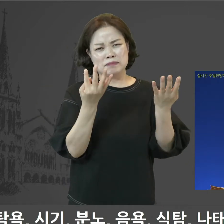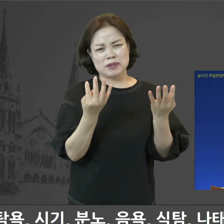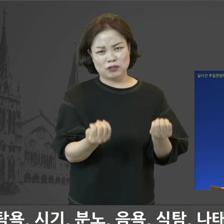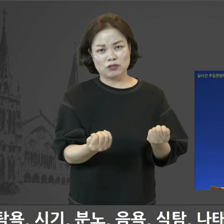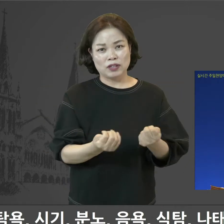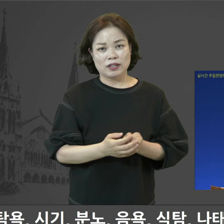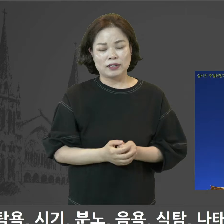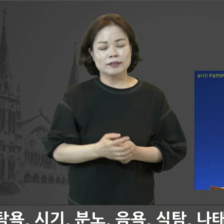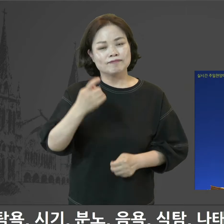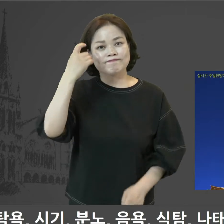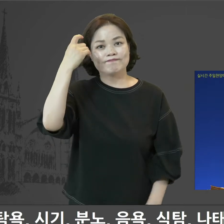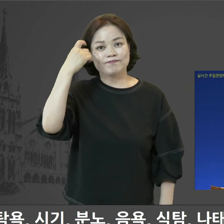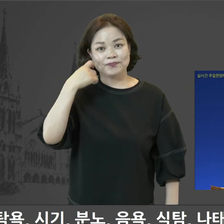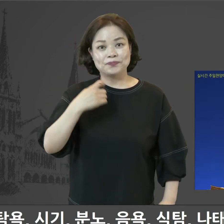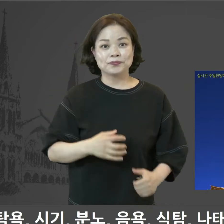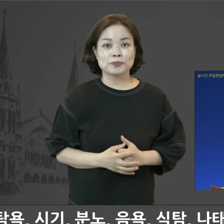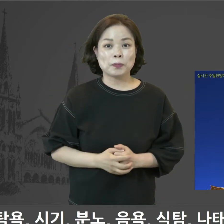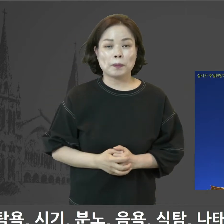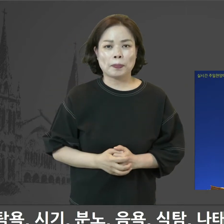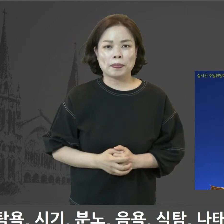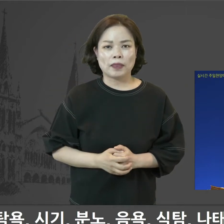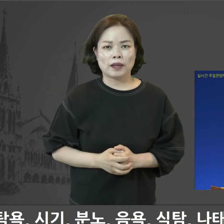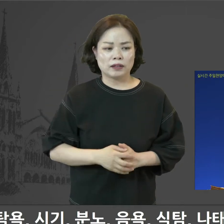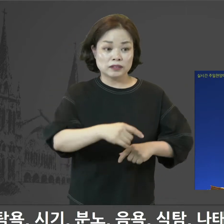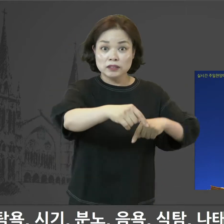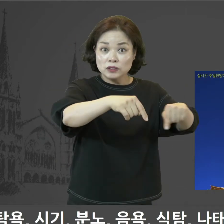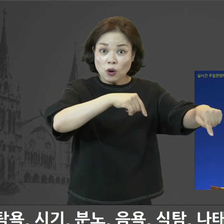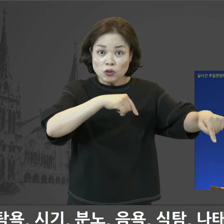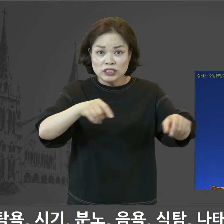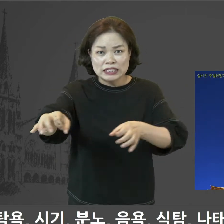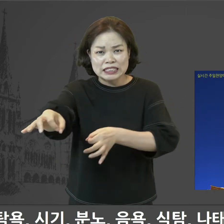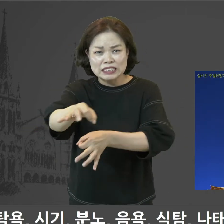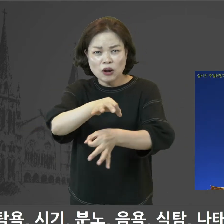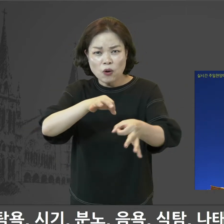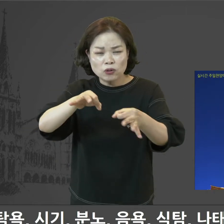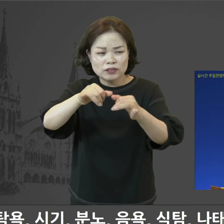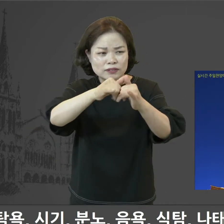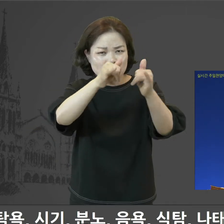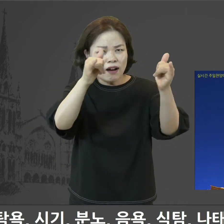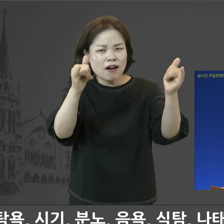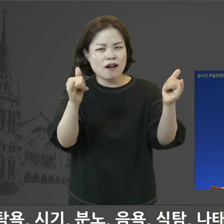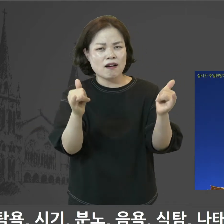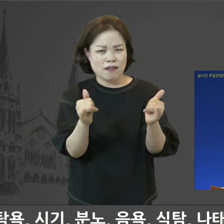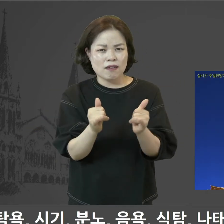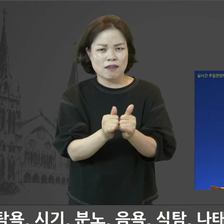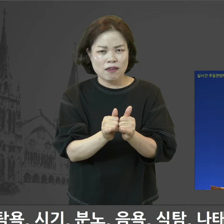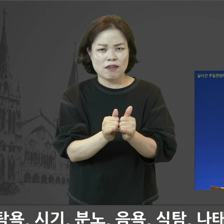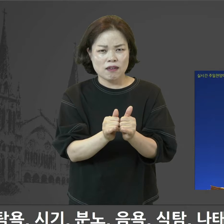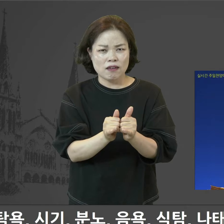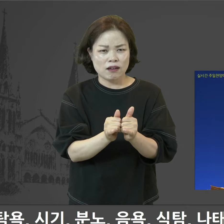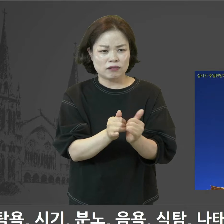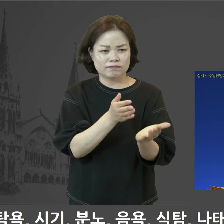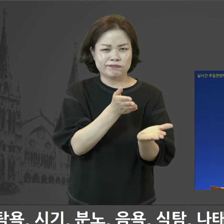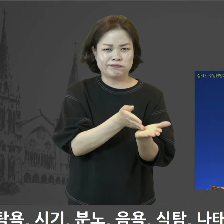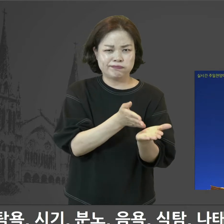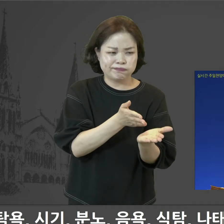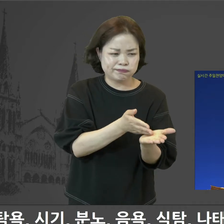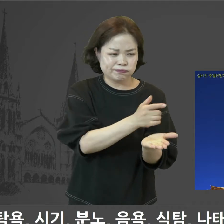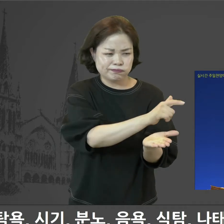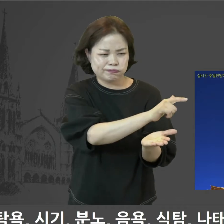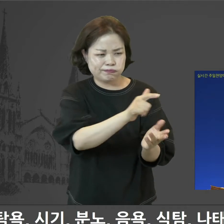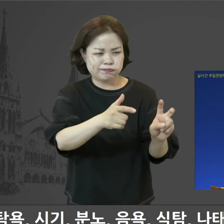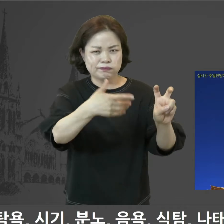것을 느낄 때가 많이 있습니다. 정치, 경제, 사회들을 비롯해서 뉴스나 여러 가지